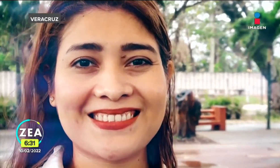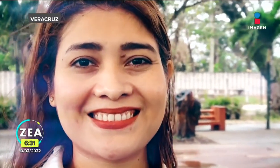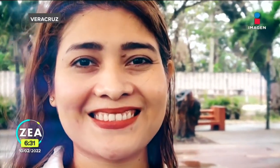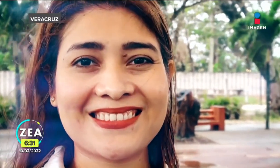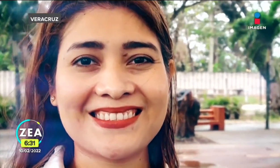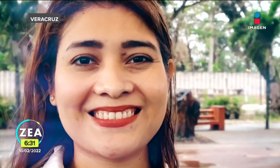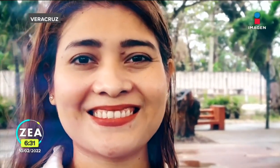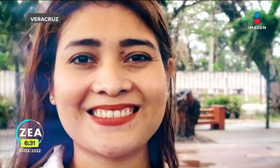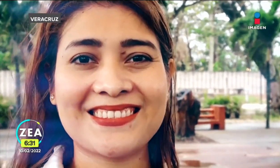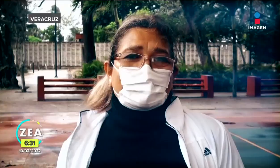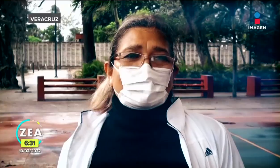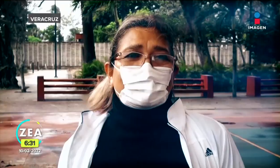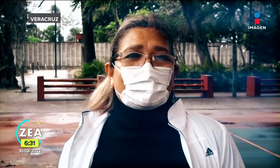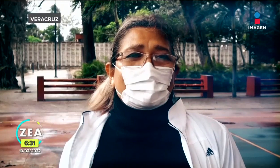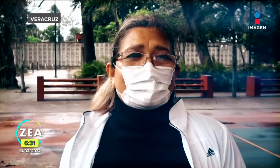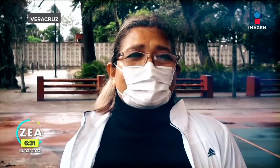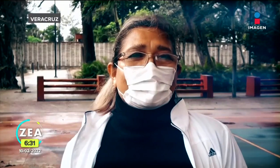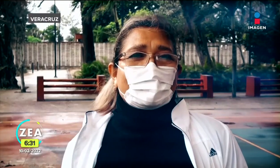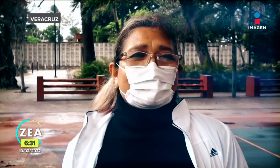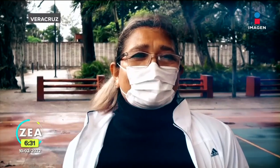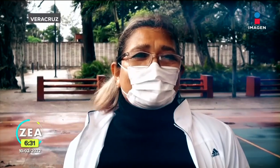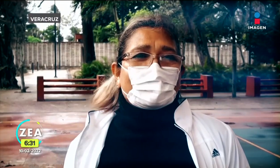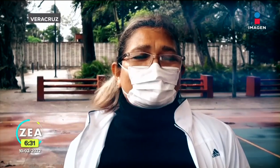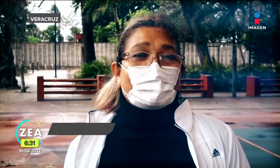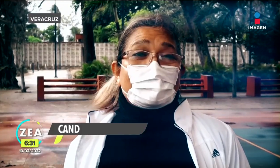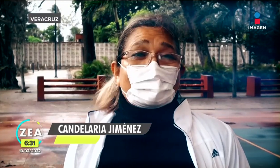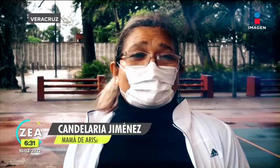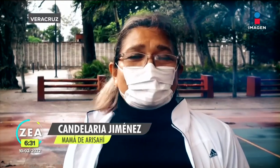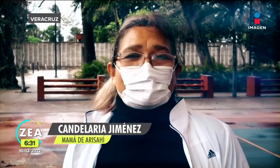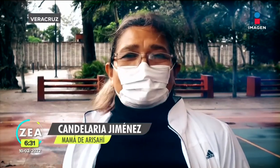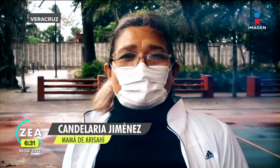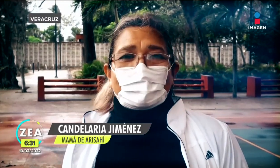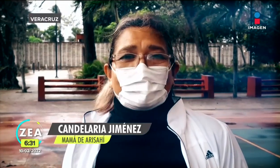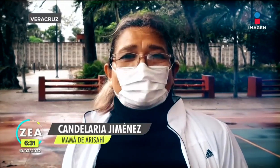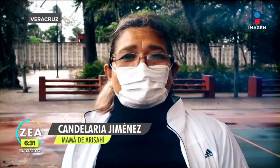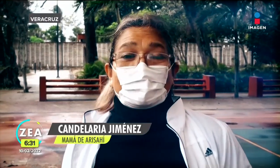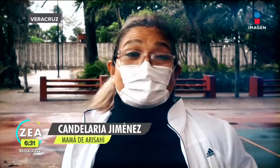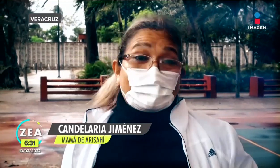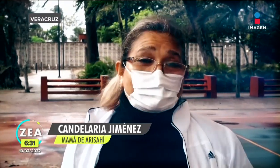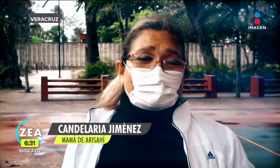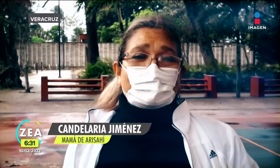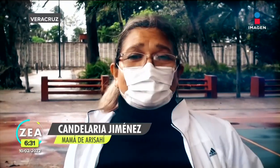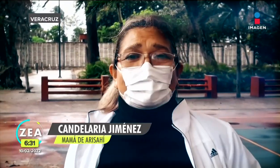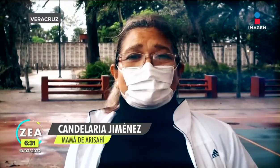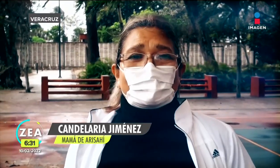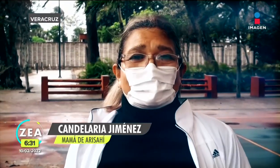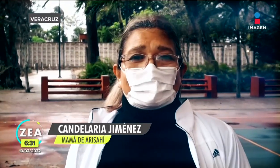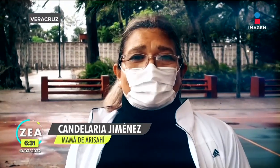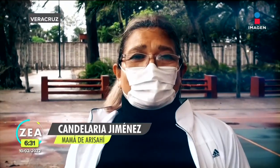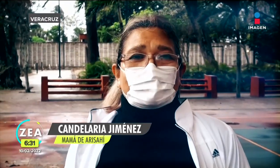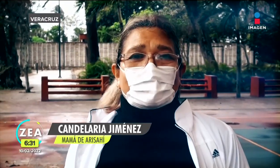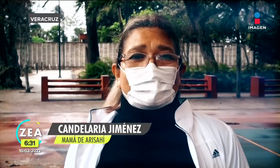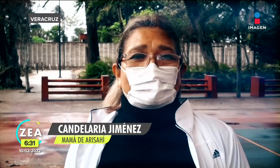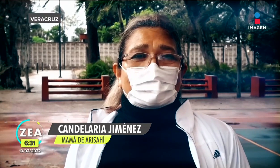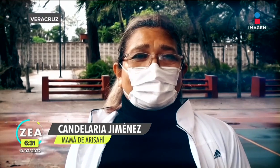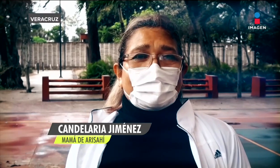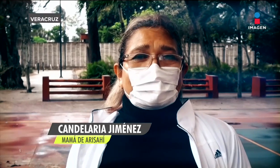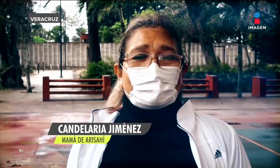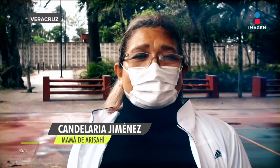y a Brasil. Les pido su apoyo para que ella pueda nuevamente cumplir un sueño más, una meta más en su vida. Y pues sabemos que el hecho de que ella